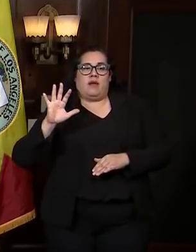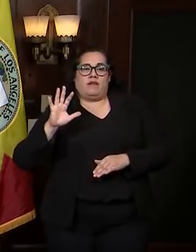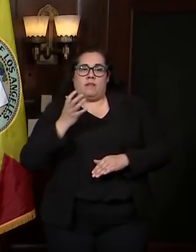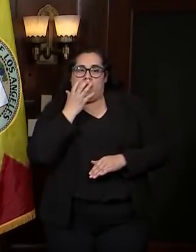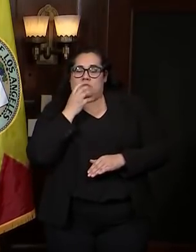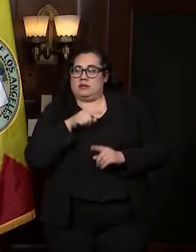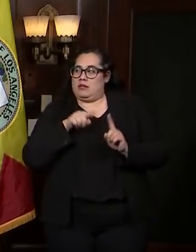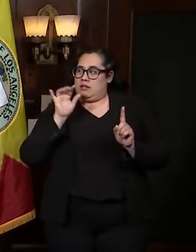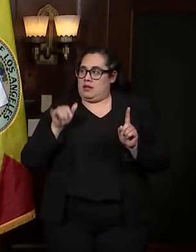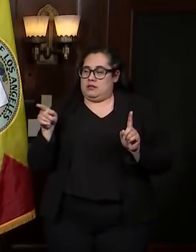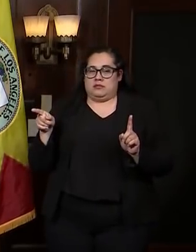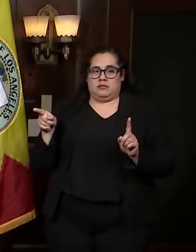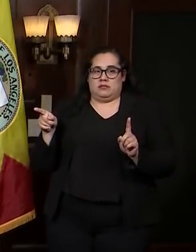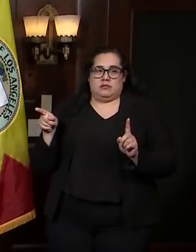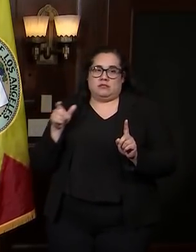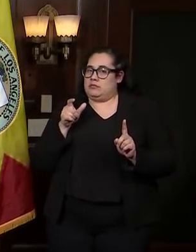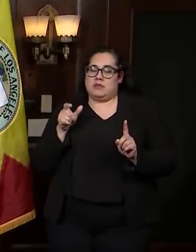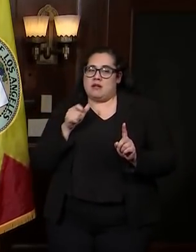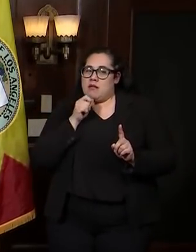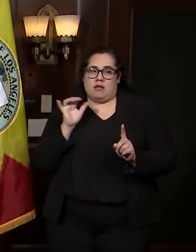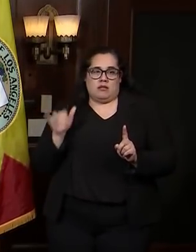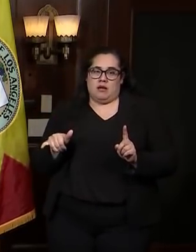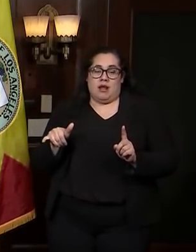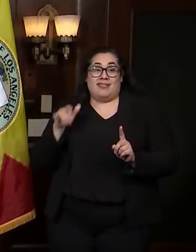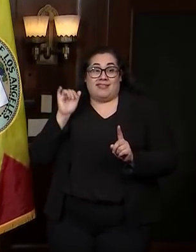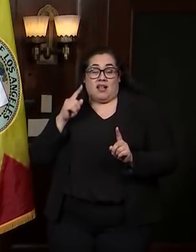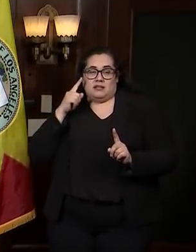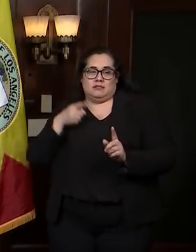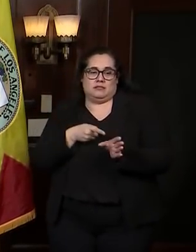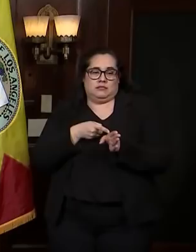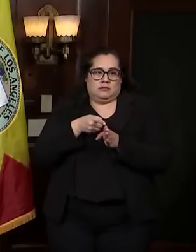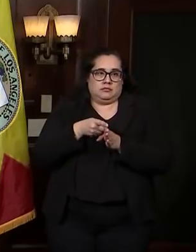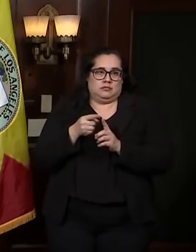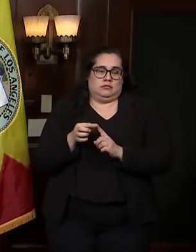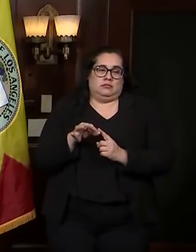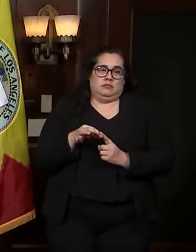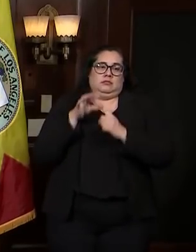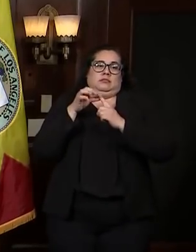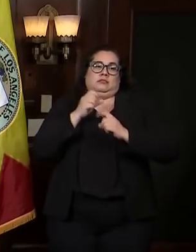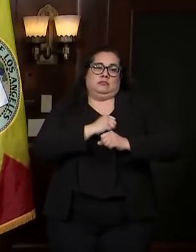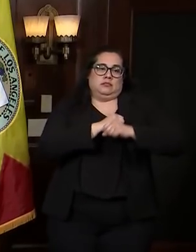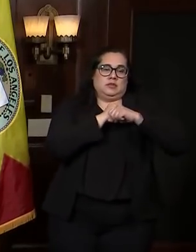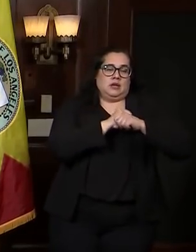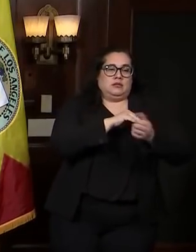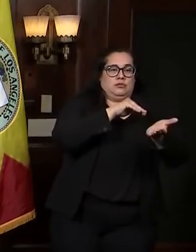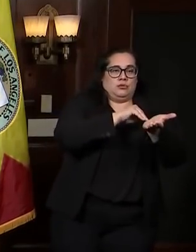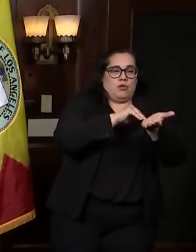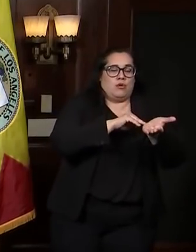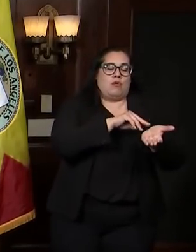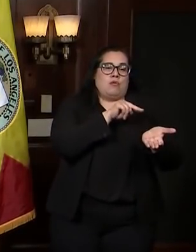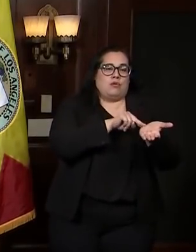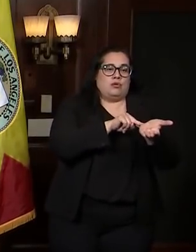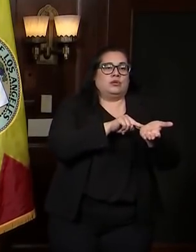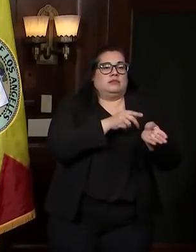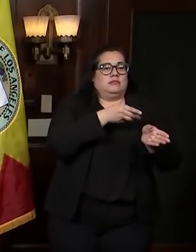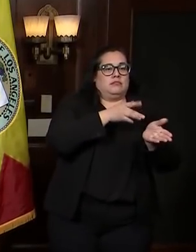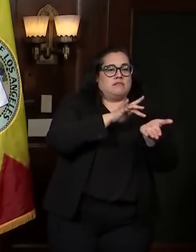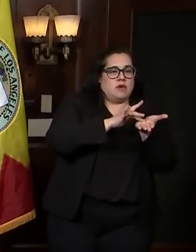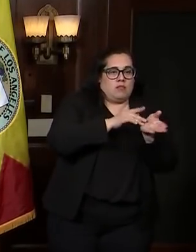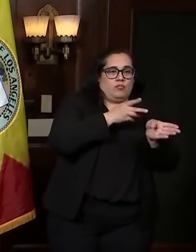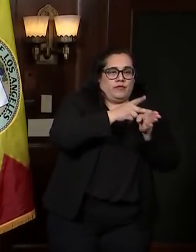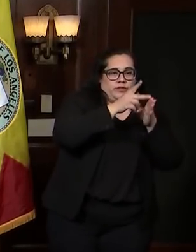N95, las cuales son para proteger las vidas de nuestros médicos y